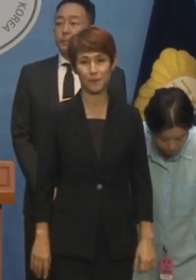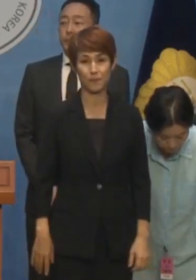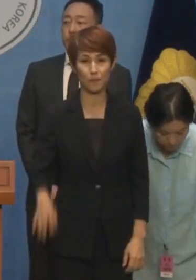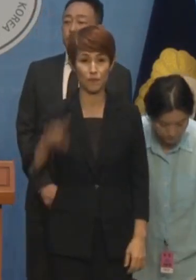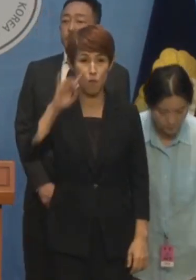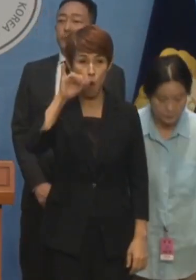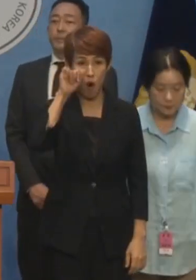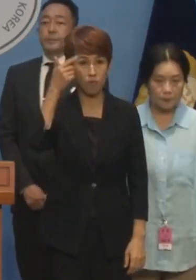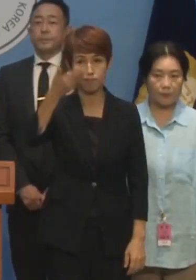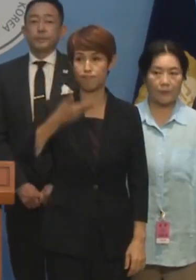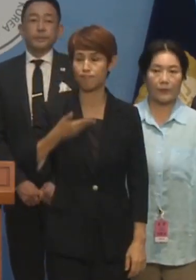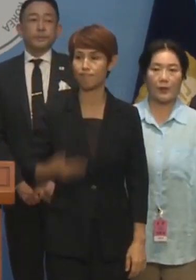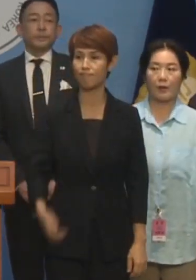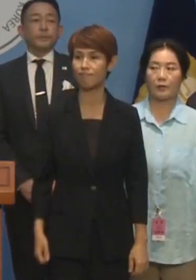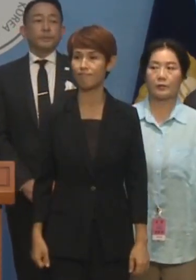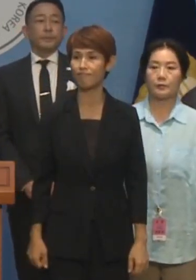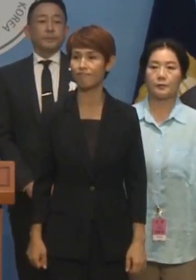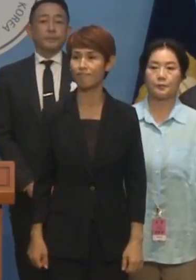있으면 질의하셔도 좋습니다.